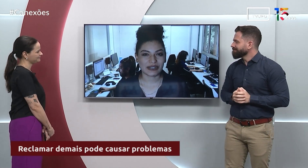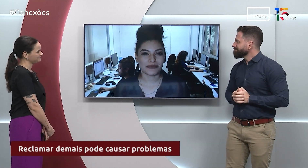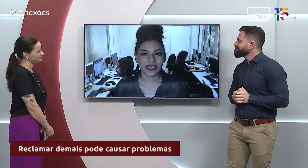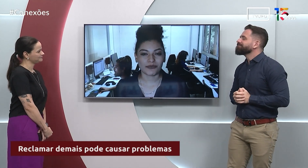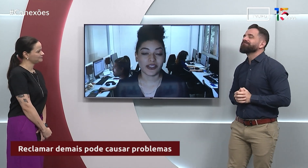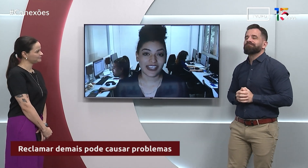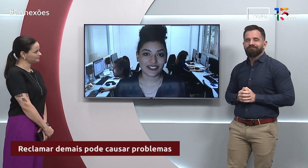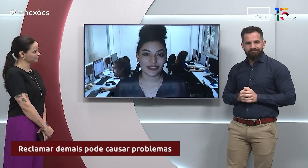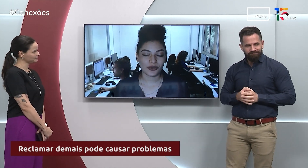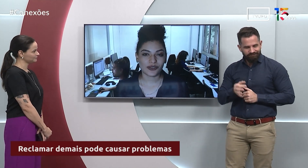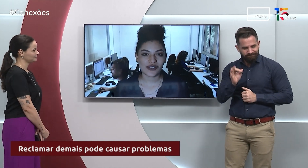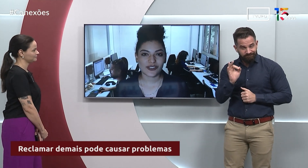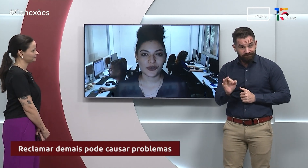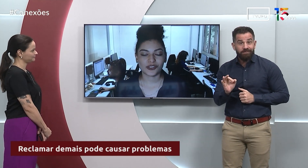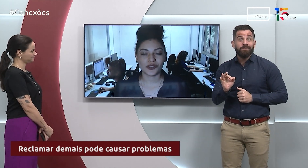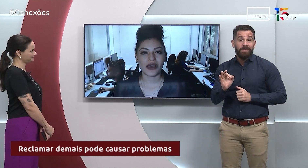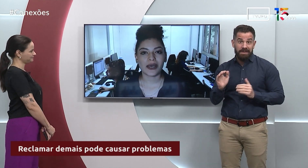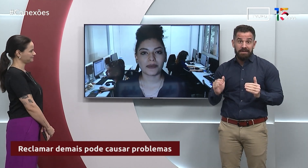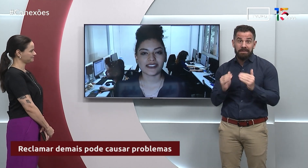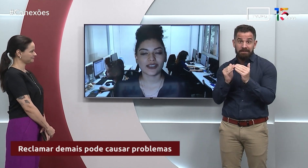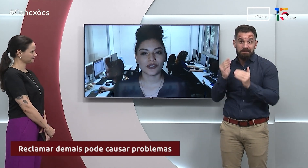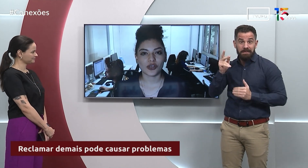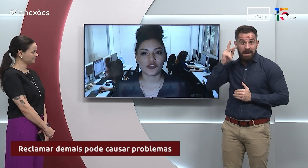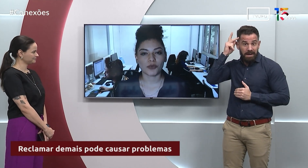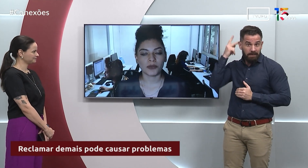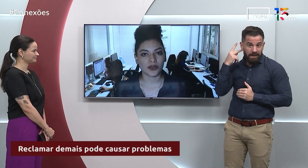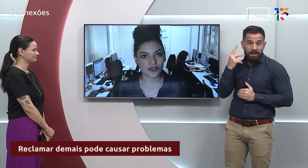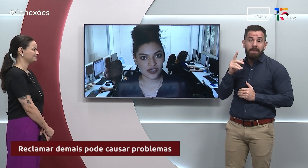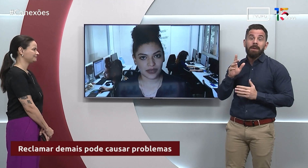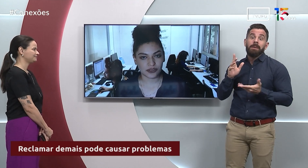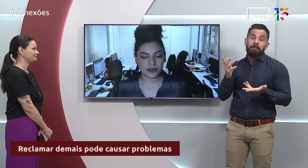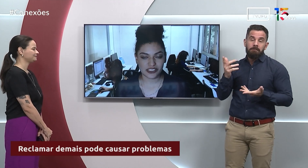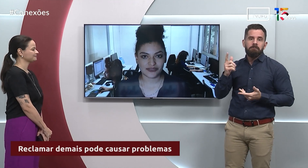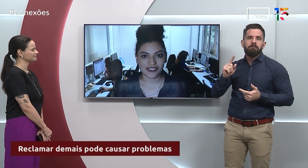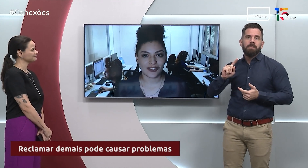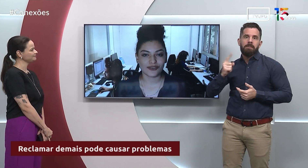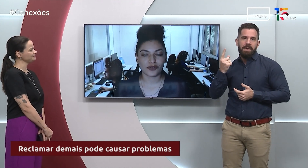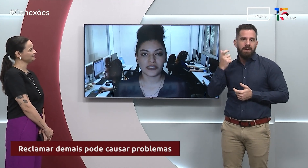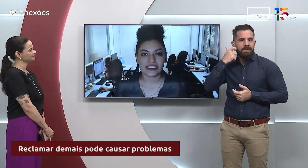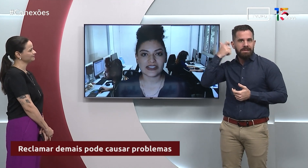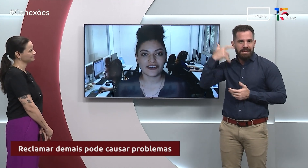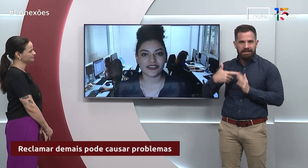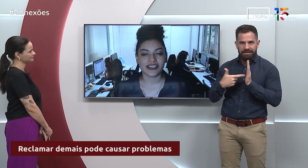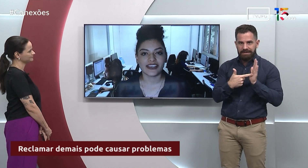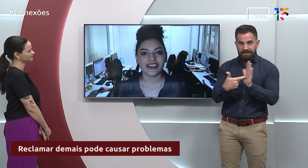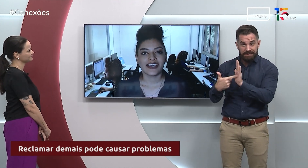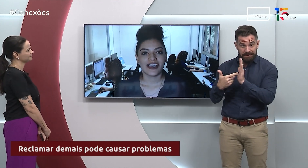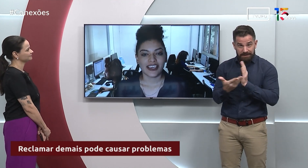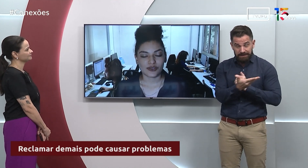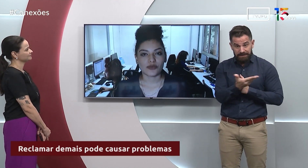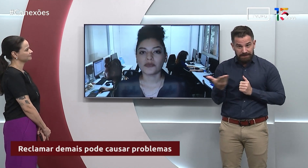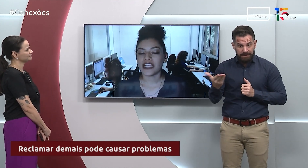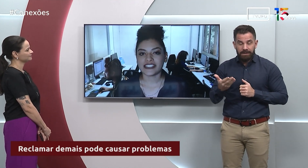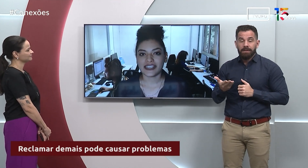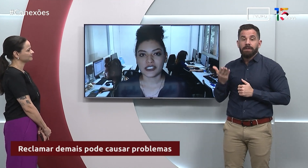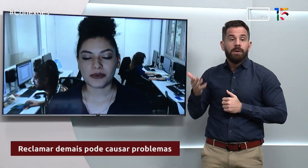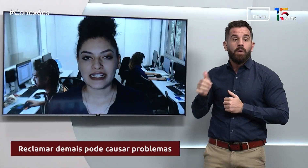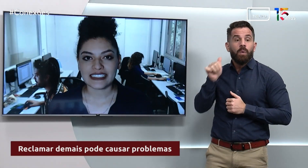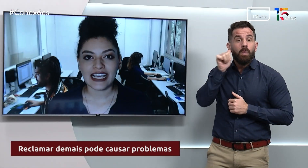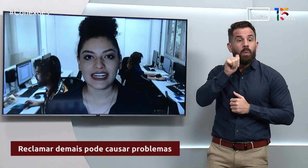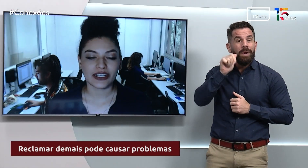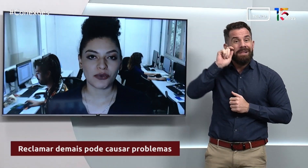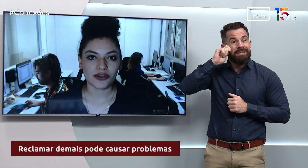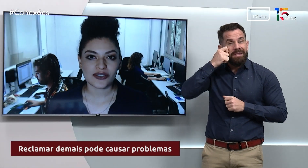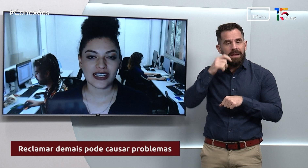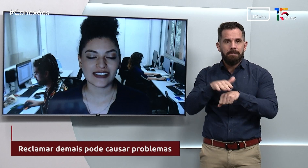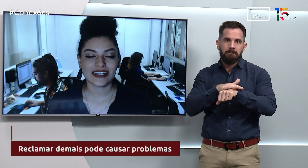Exatamente, Camila, boa tarde a todos. Antes de continuar, pensando em nosso público cego de baixa visão, vou me descrever. Eu sou uma mulher negra de pele